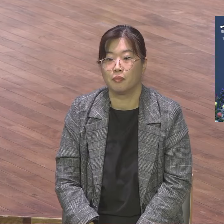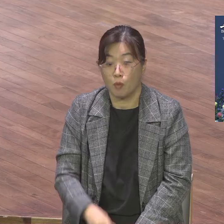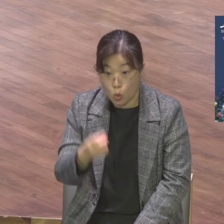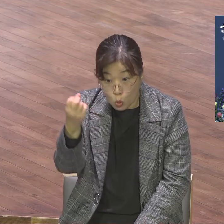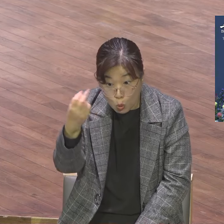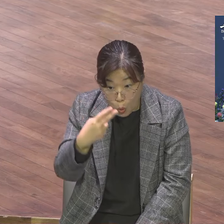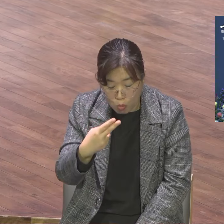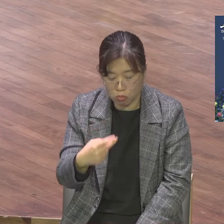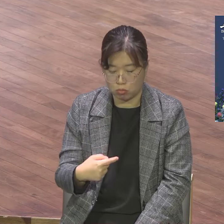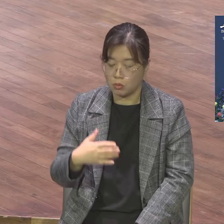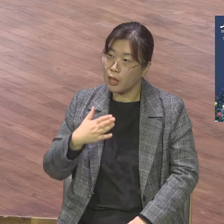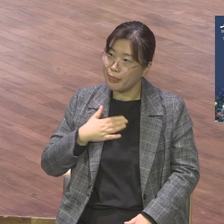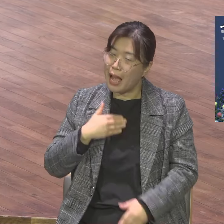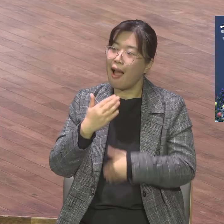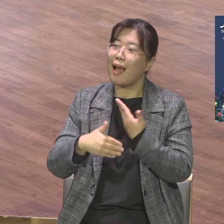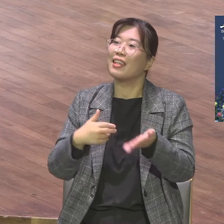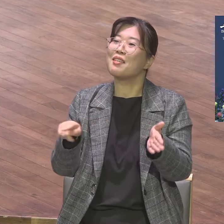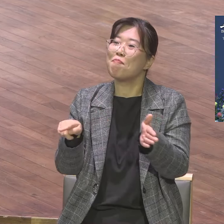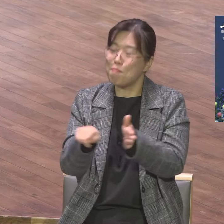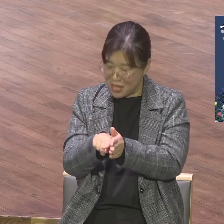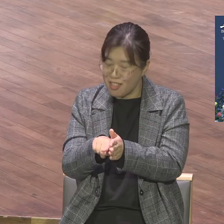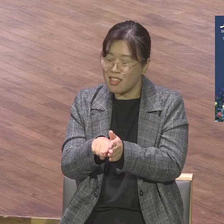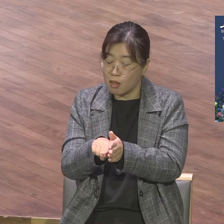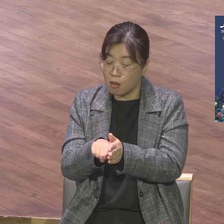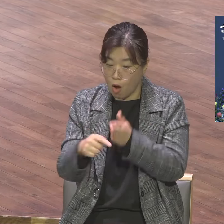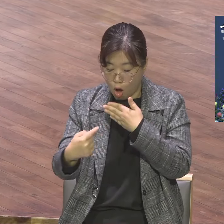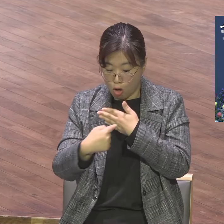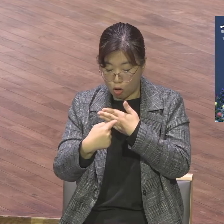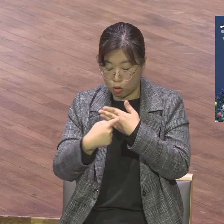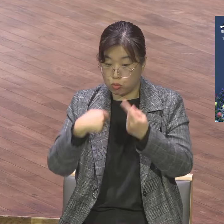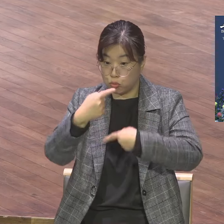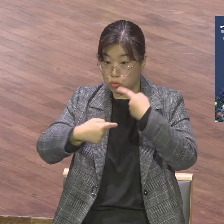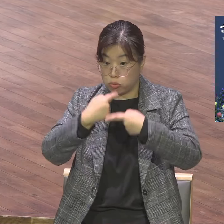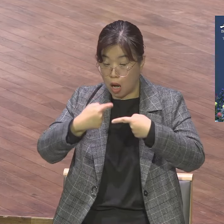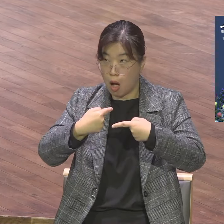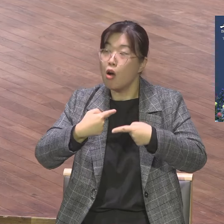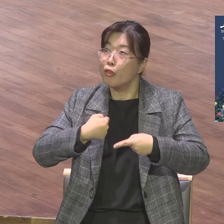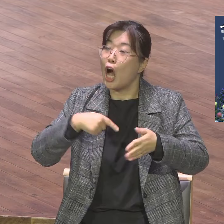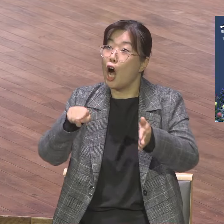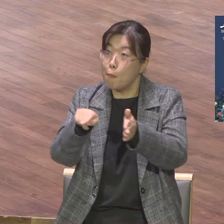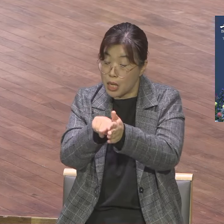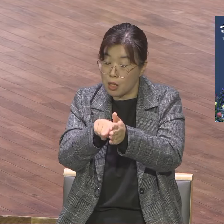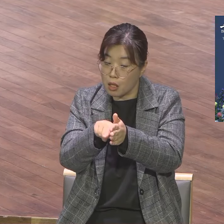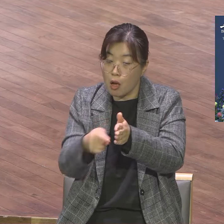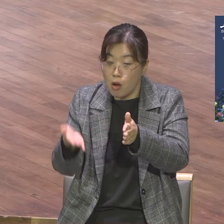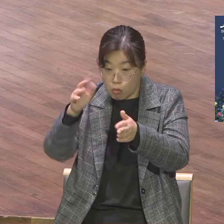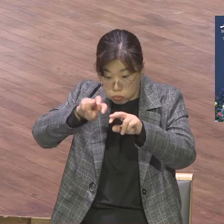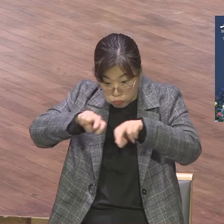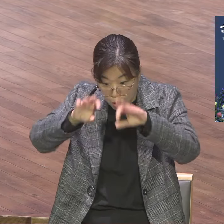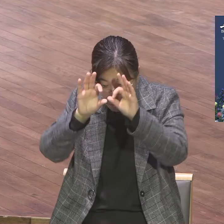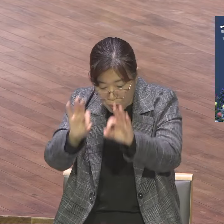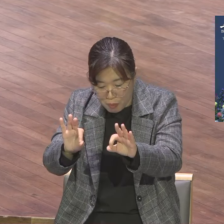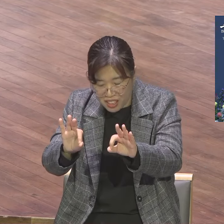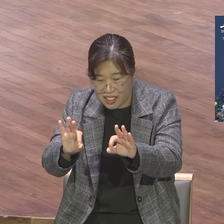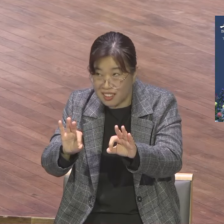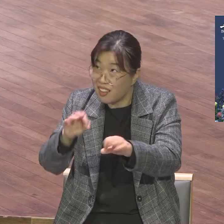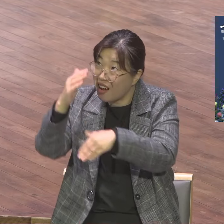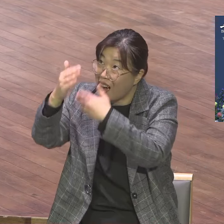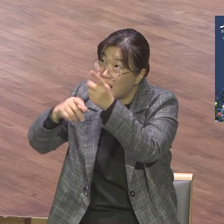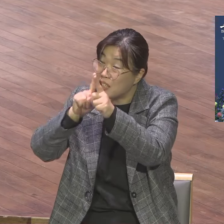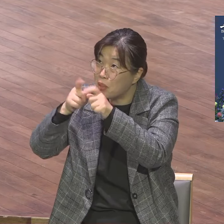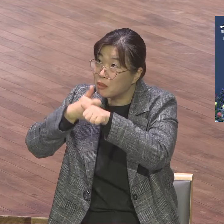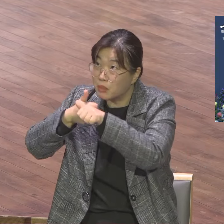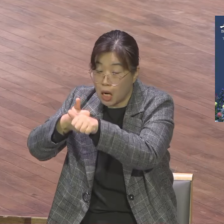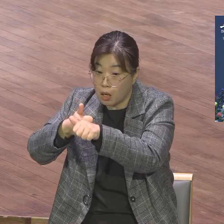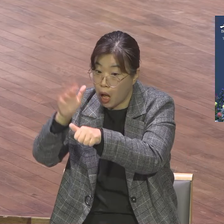믿는다고 하는데 말씀 인도가 아니고 자기 중심적 삶입니다. 하나님을 믿는다고 하는데 말씀을